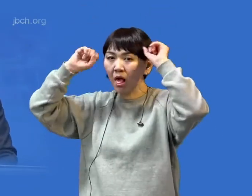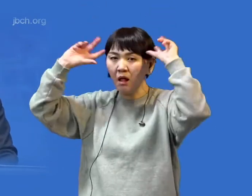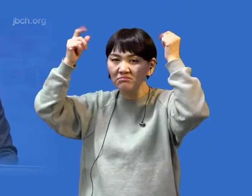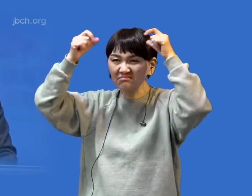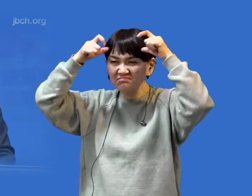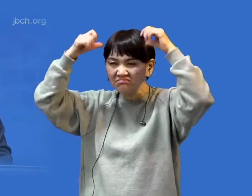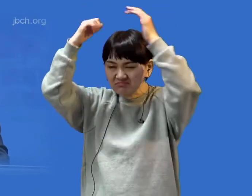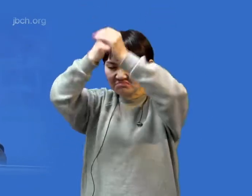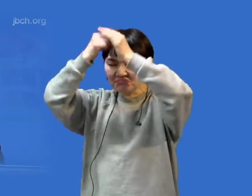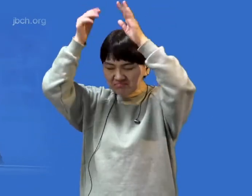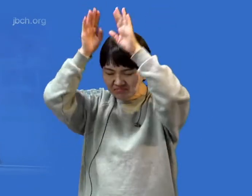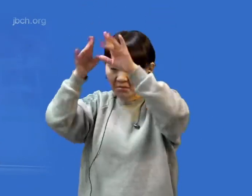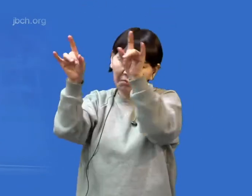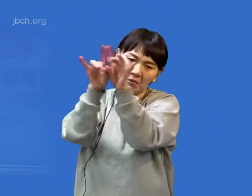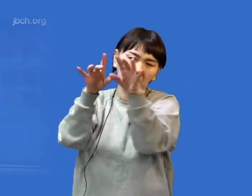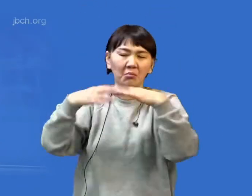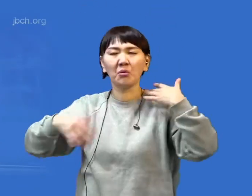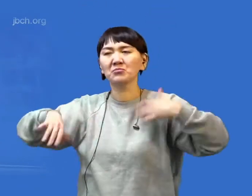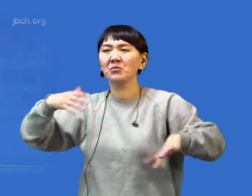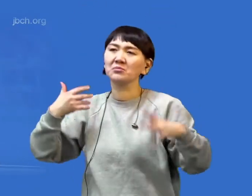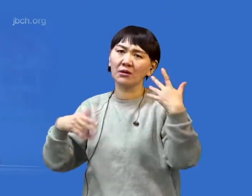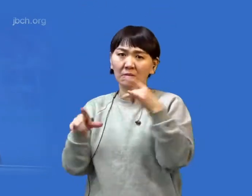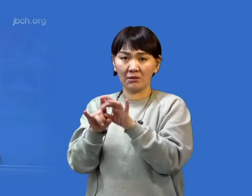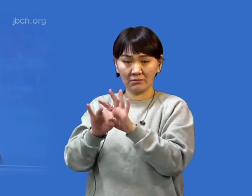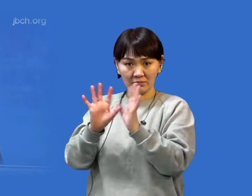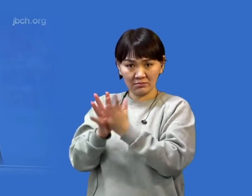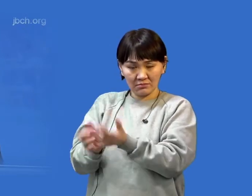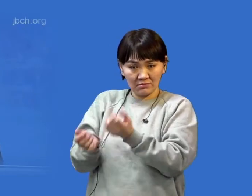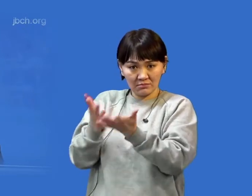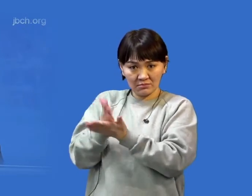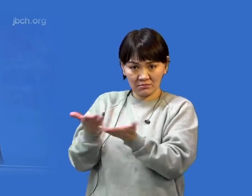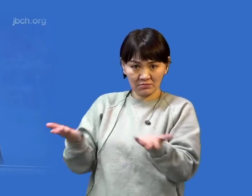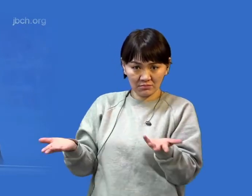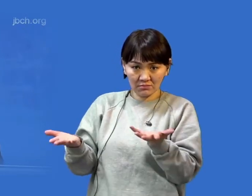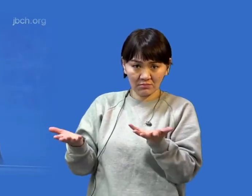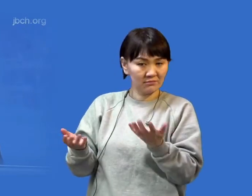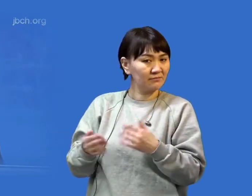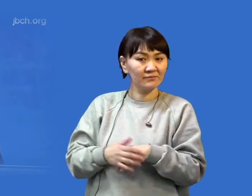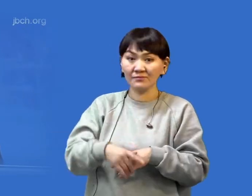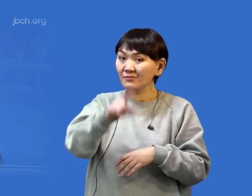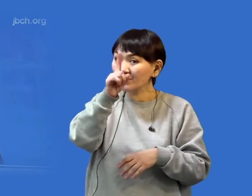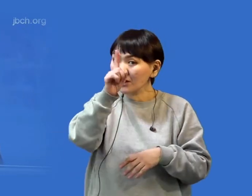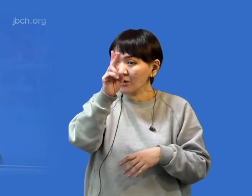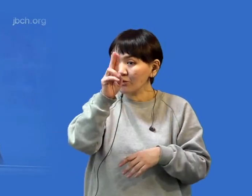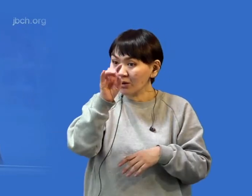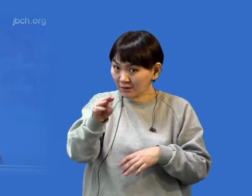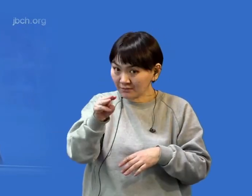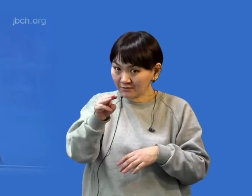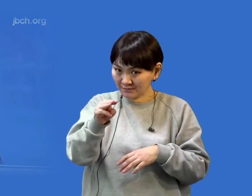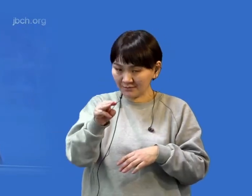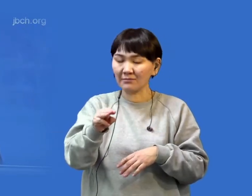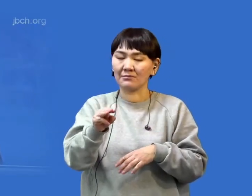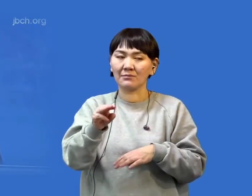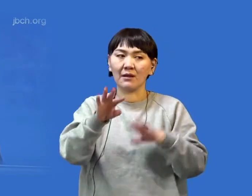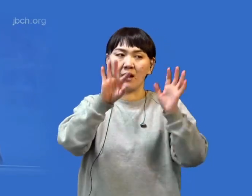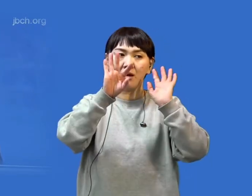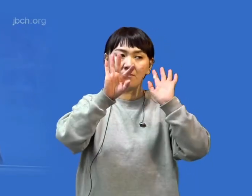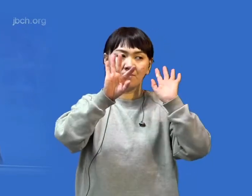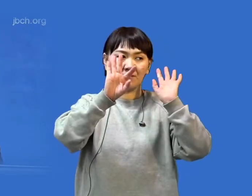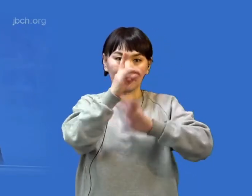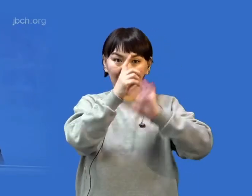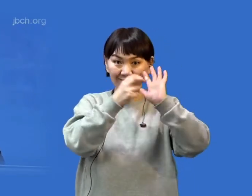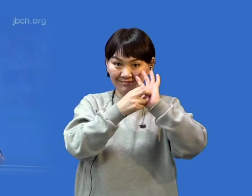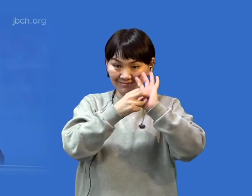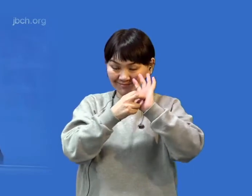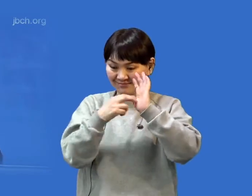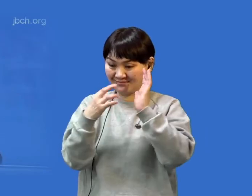Энэ юу зааж сургамж байна вэ? 1-р гөр энд 10 дугаар бүлэг дээрээс болох юм 11-ээс ахуулаад 10 дугаар ишлэл хүртэл орвол Израилийн